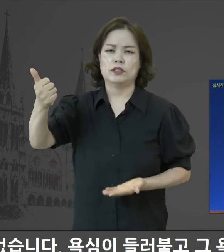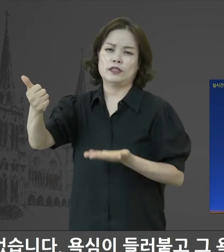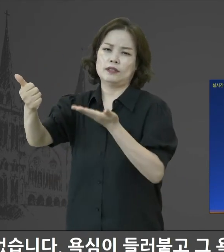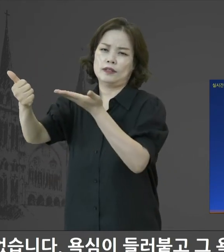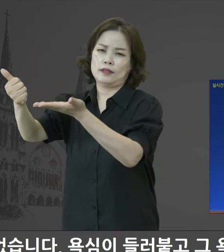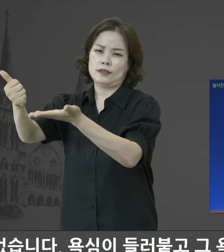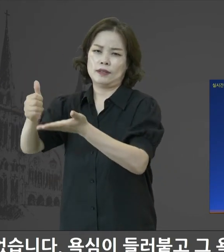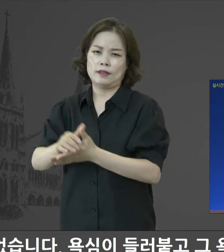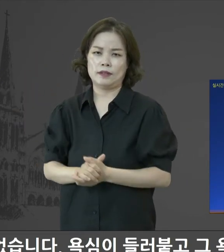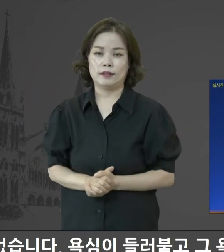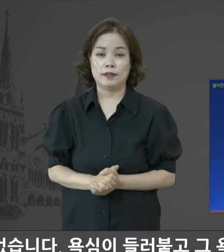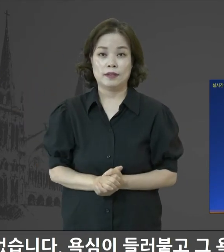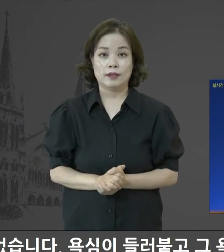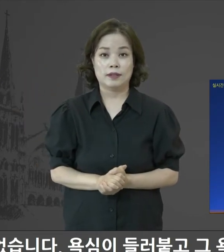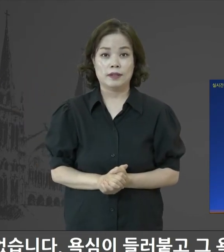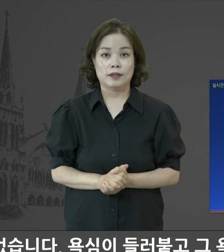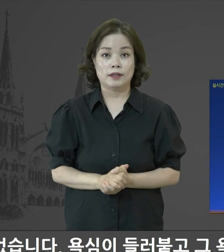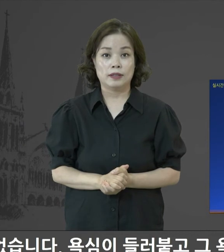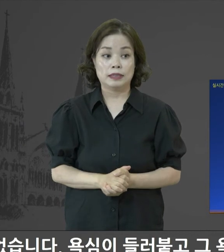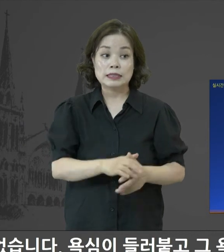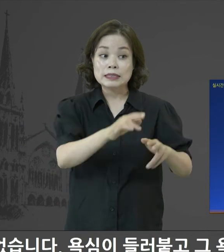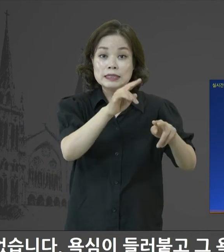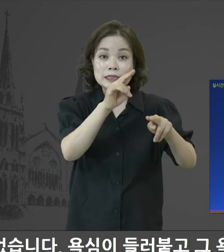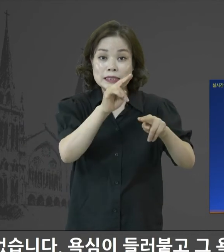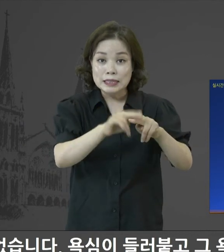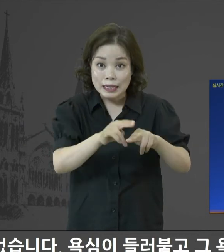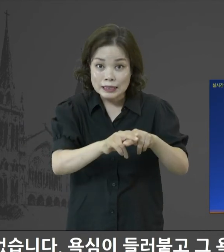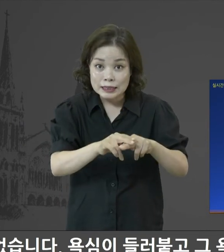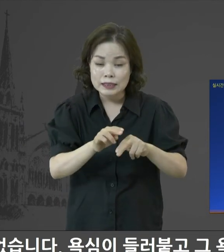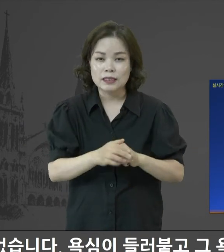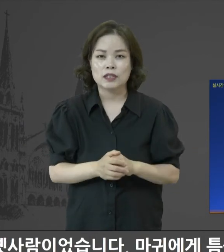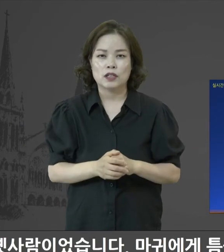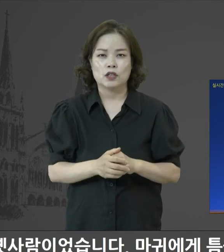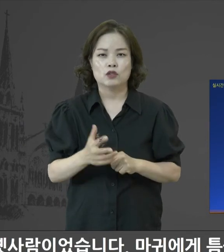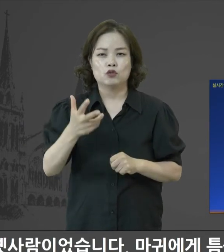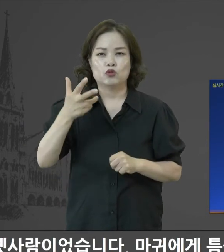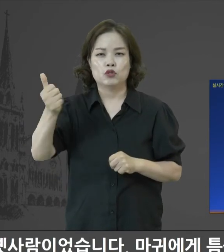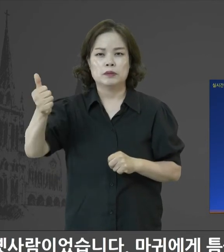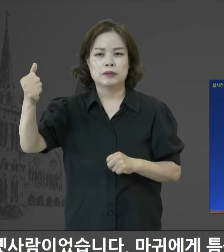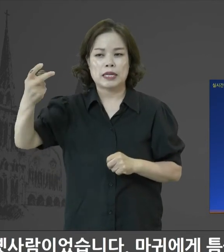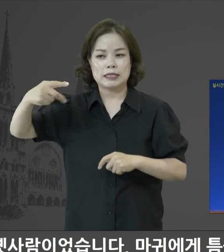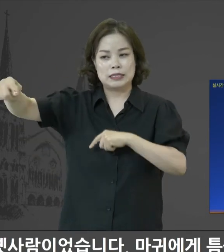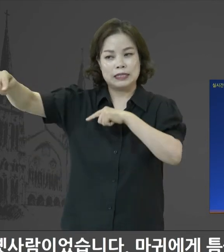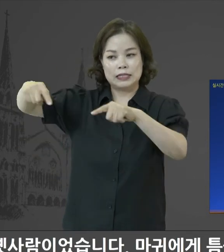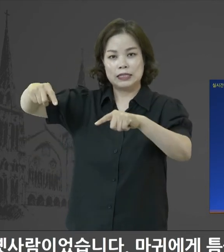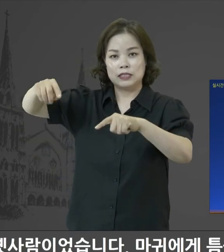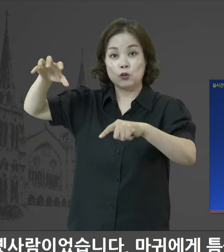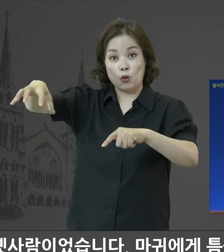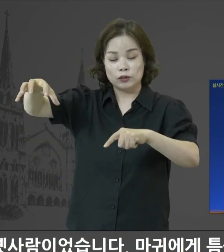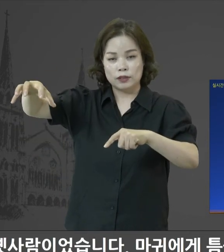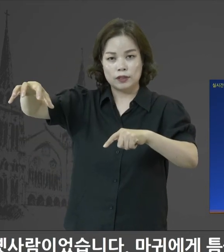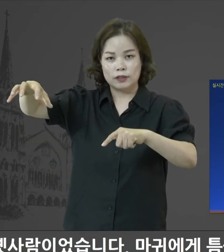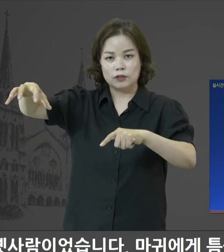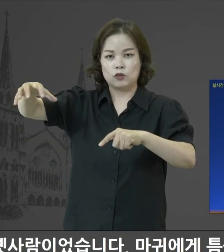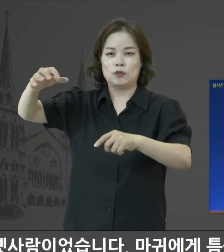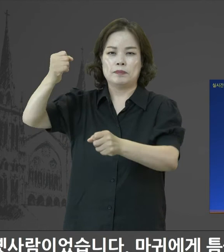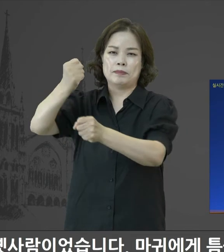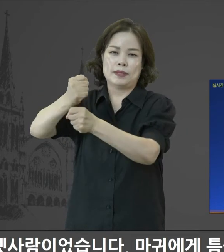됩니다. 그 자리를 우리 주님이 다시 다스리는 자리로 만들어야